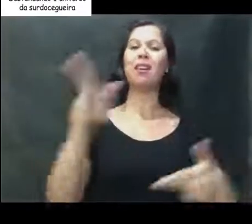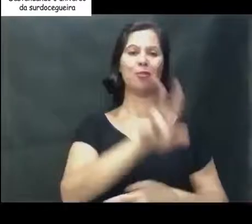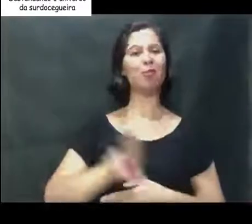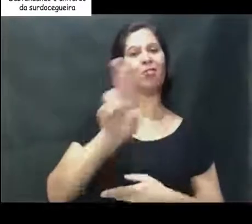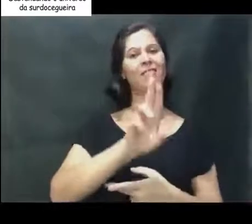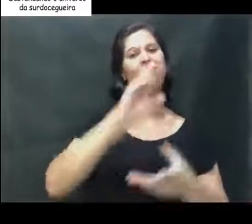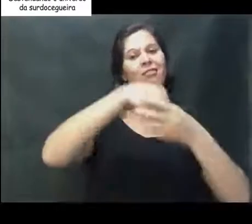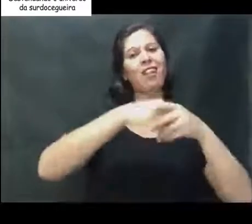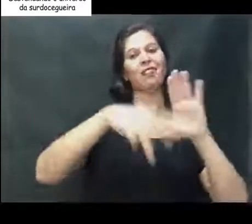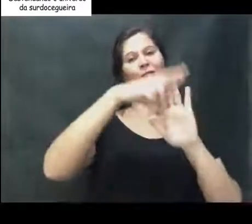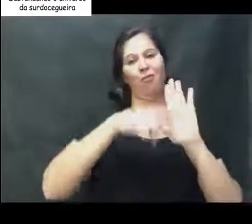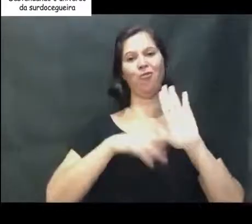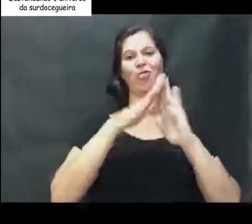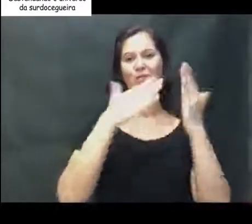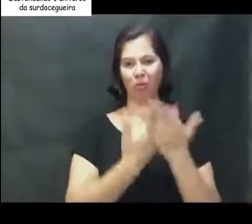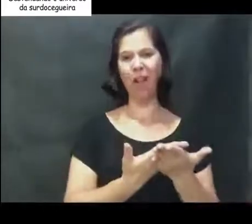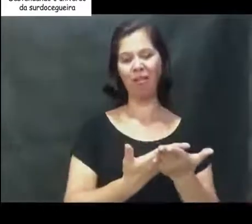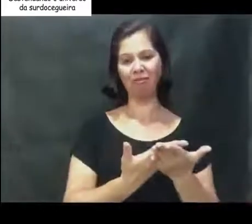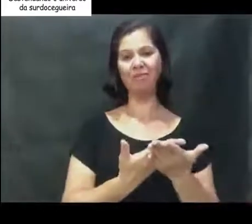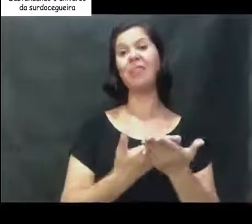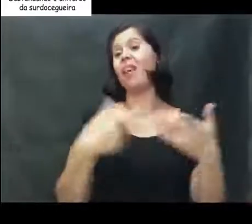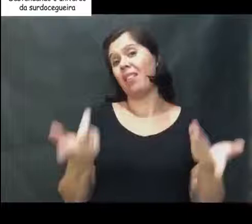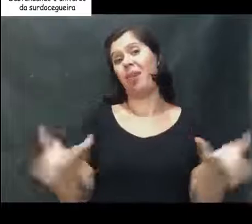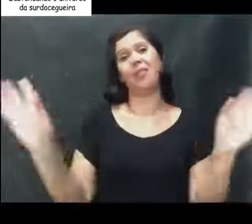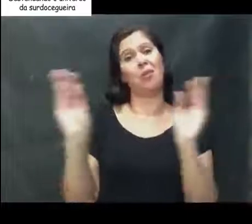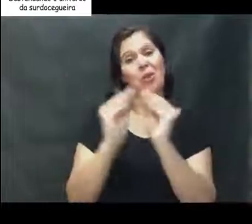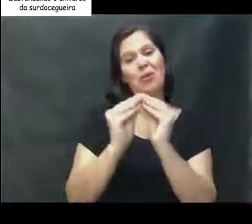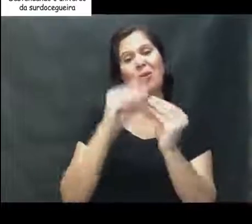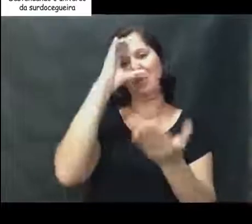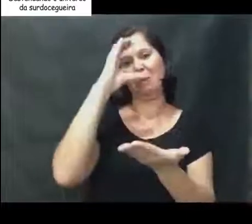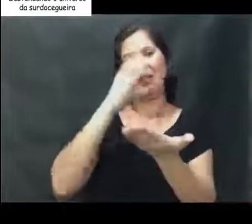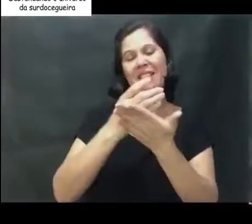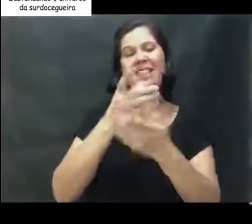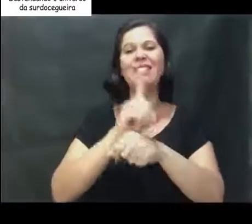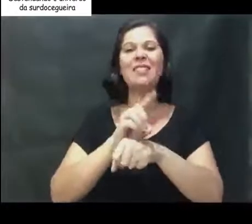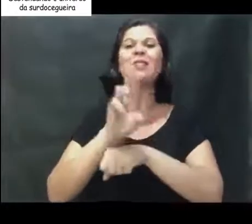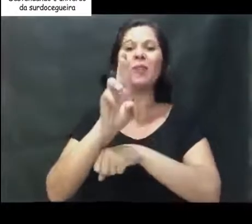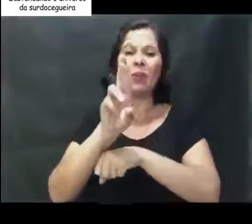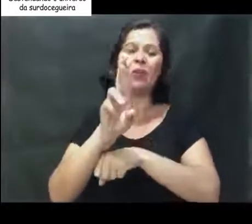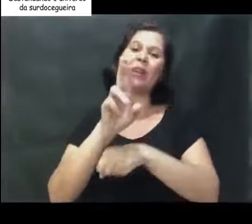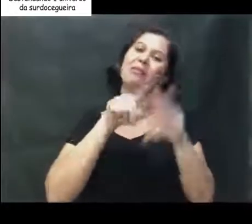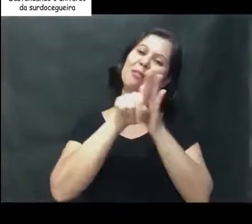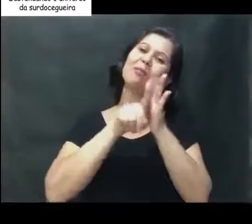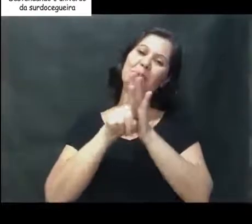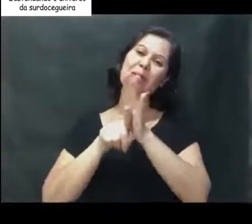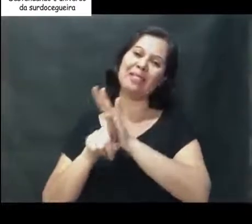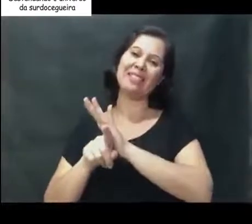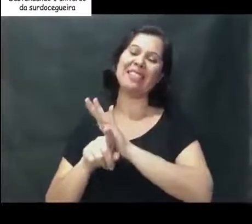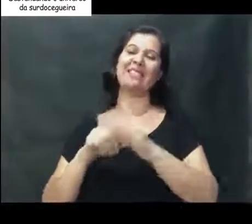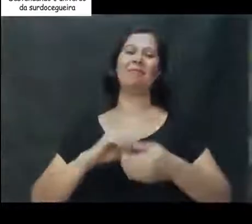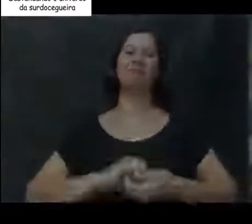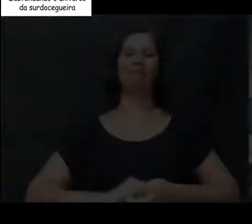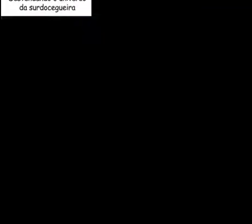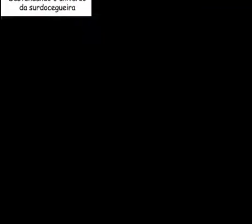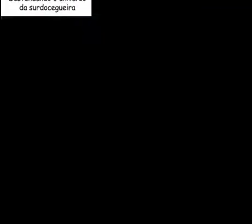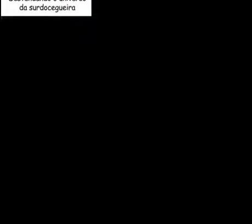contexto específico. E, de forma resumida, essa é um pouco da minha pesquisa de doutorado.